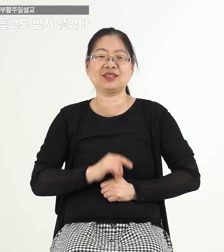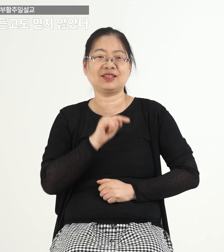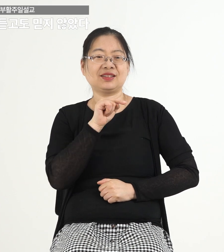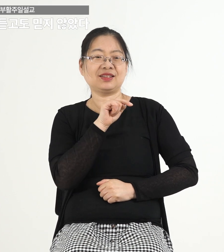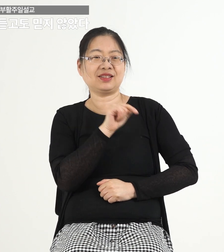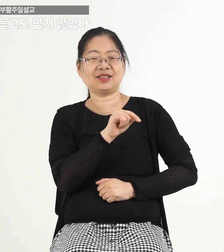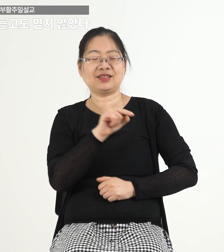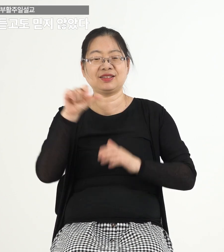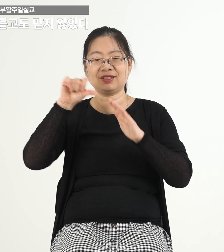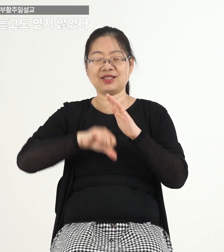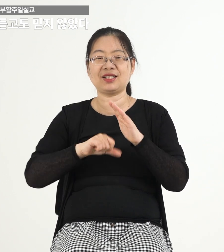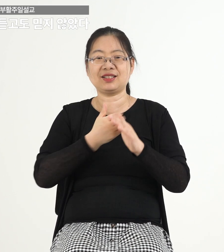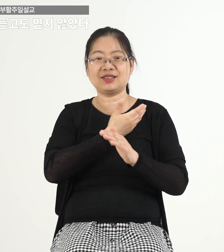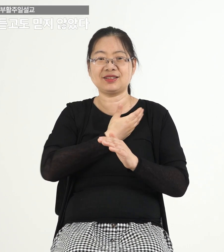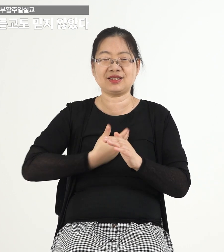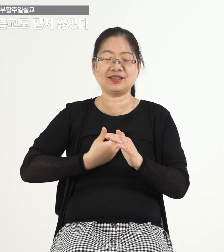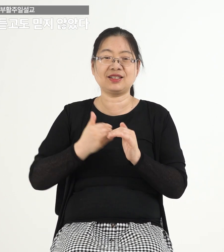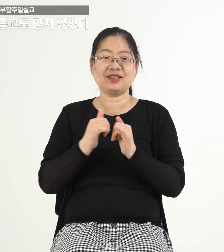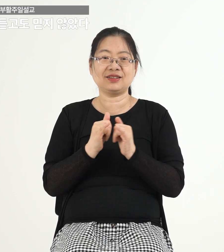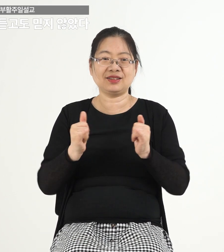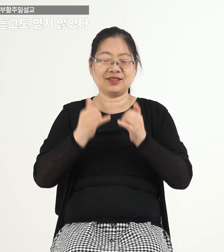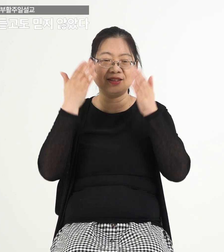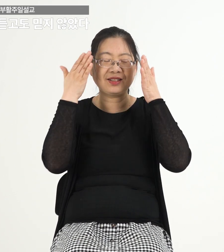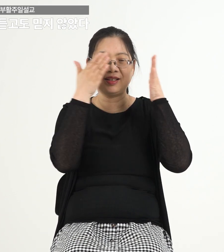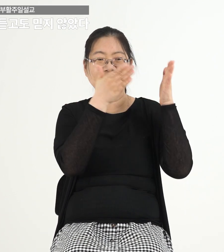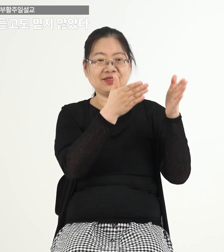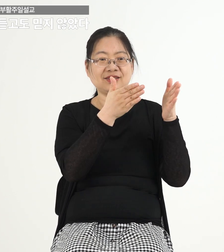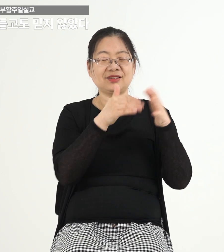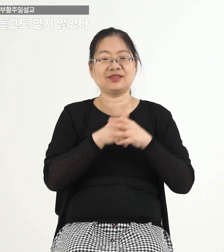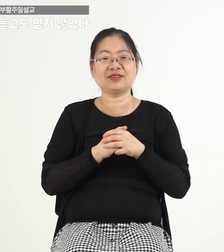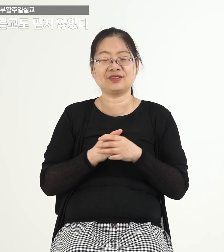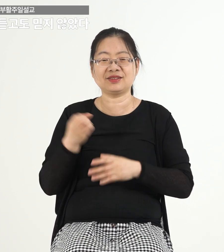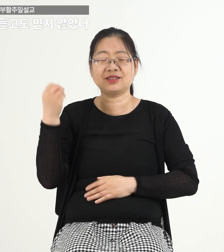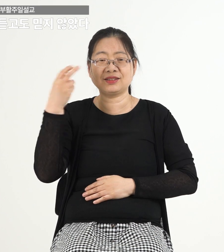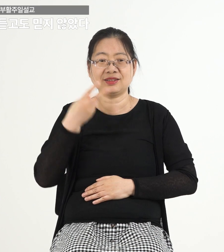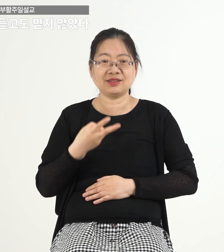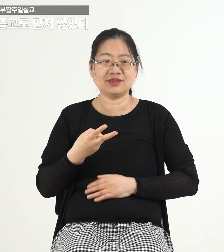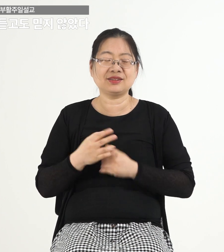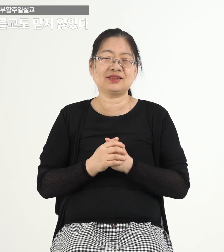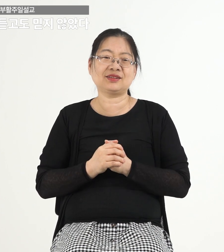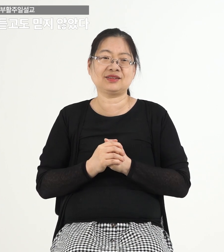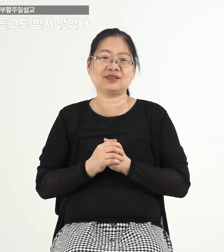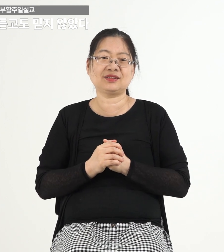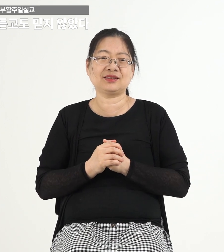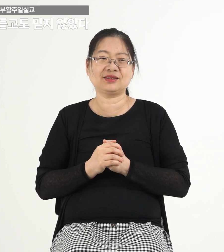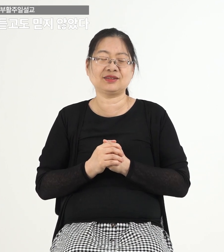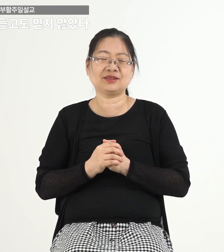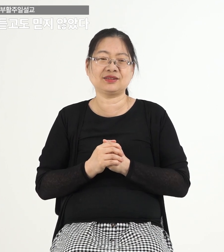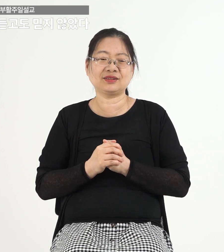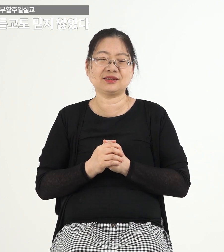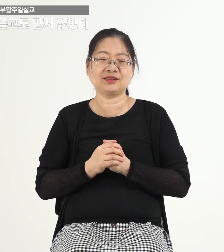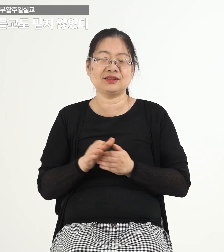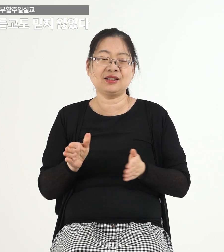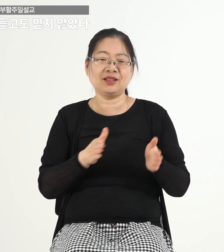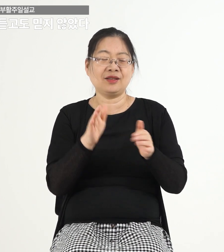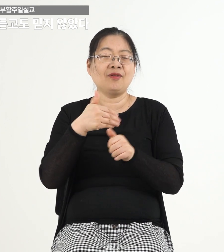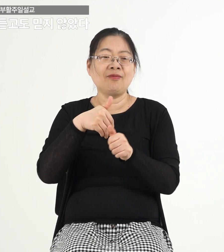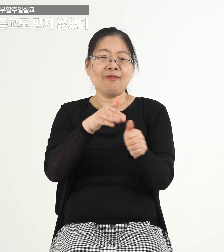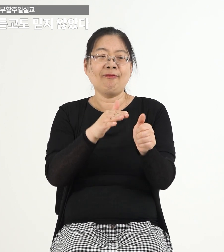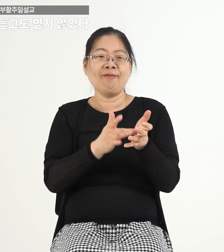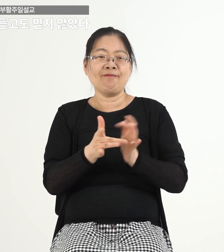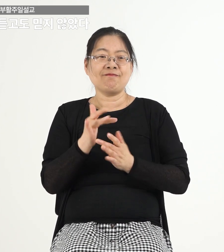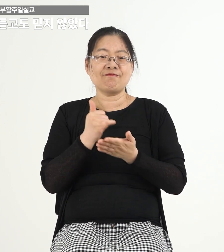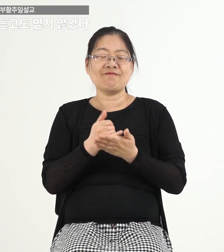이것이 실패한 제자들을 향해서 다시 길로 내보내시는